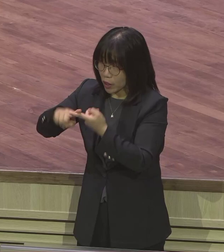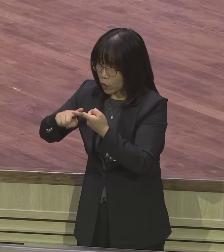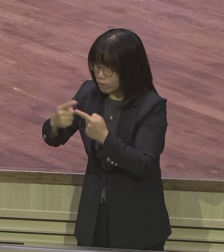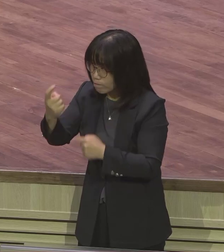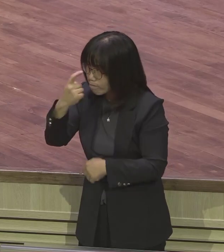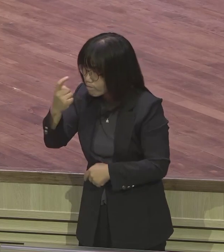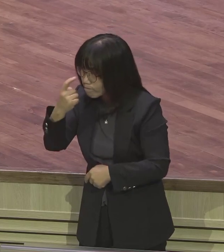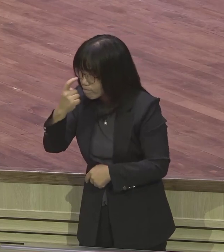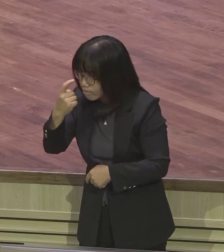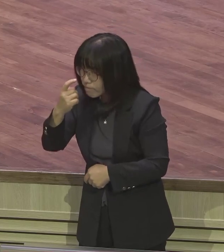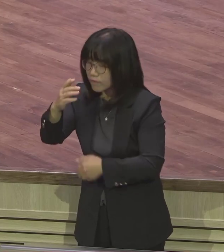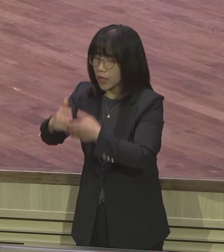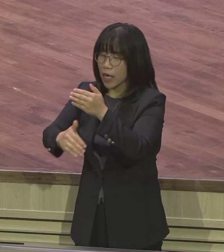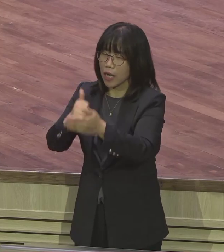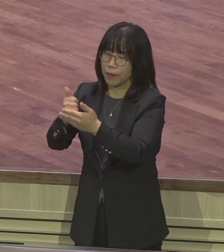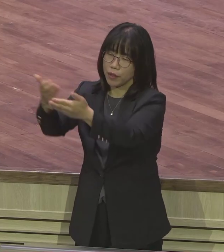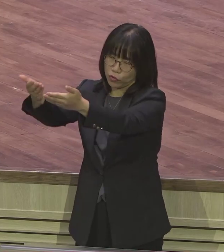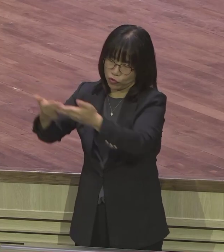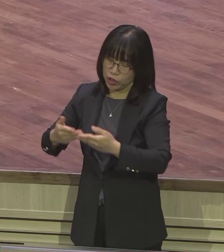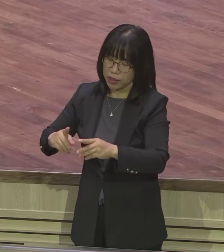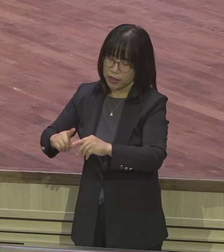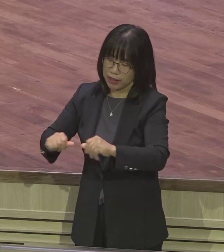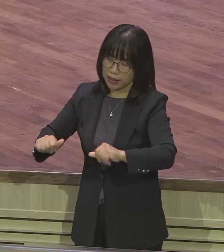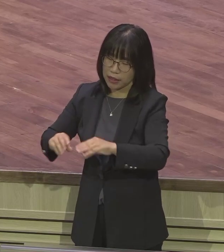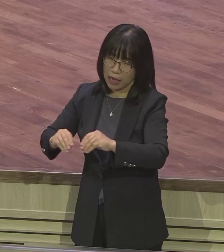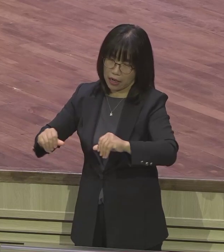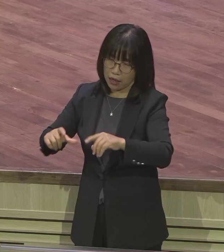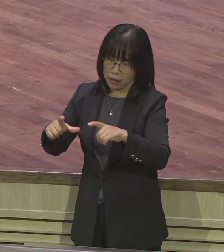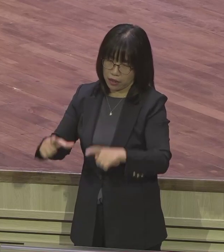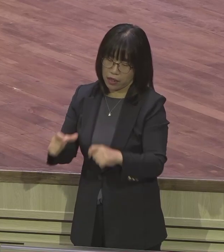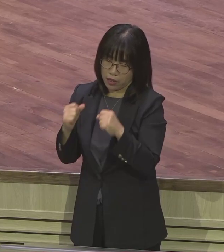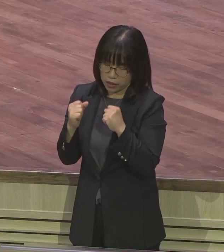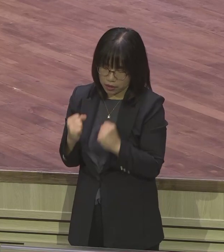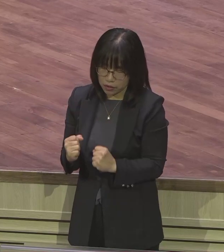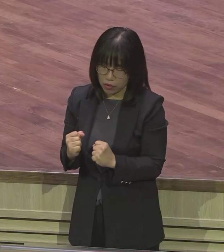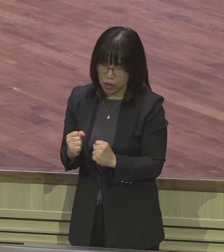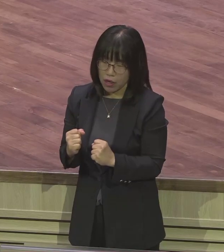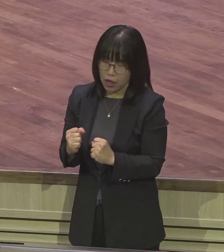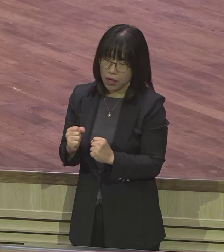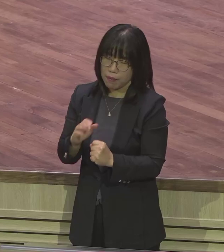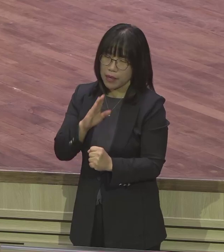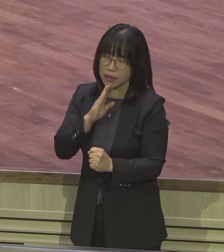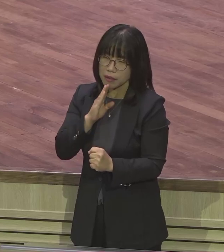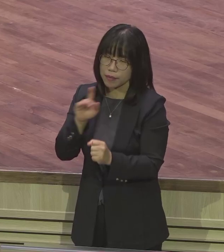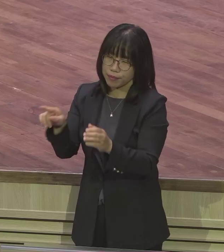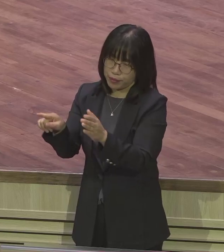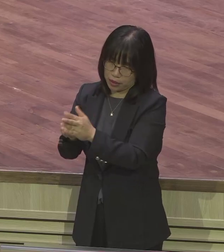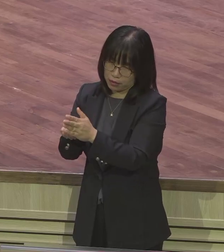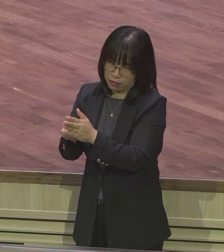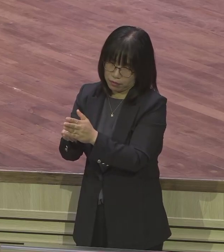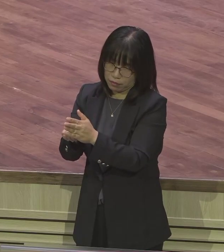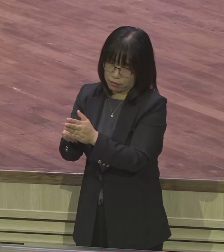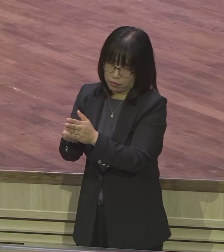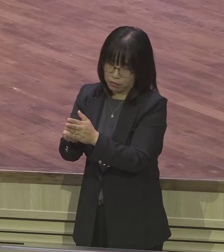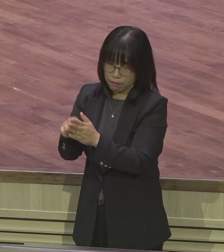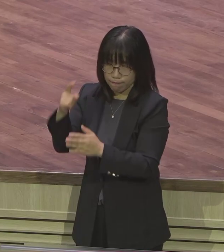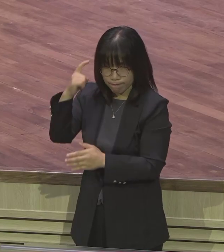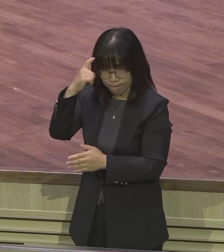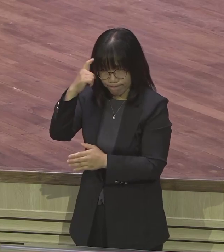힘들어도 하나님께서 주신 땅에 머무는 것이 하나님에 대한 믿음이라고